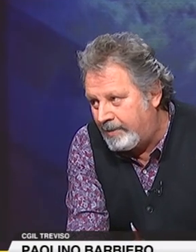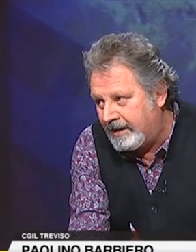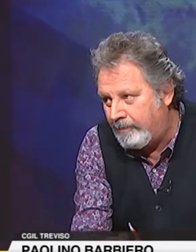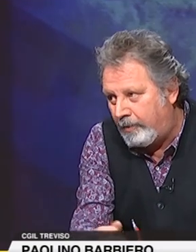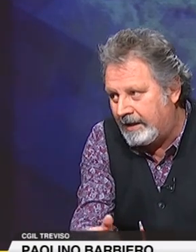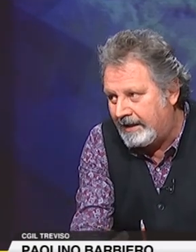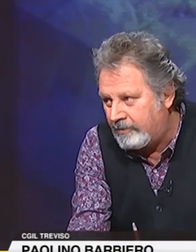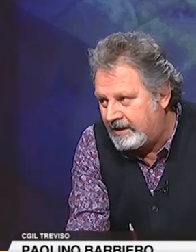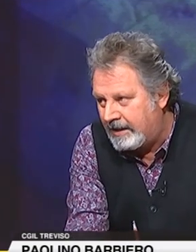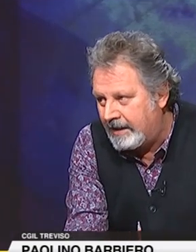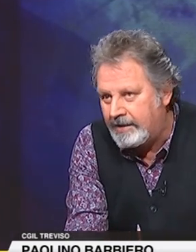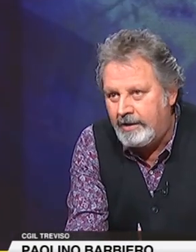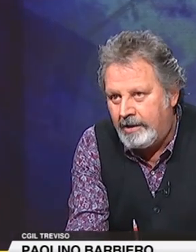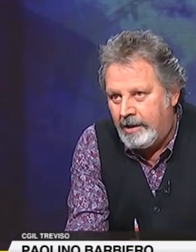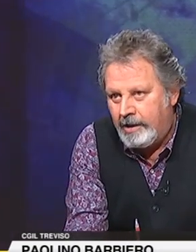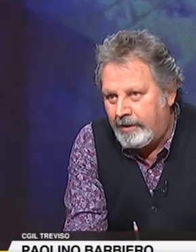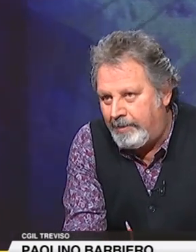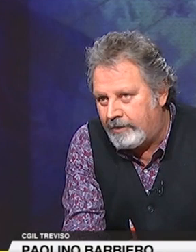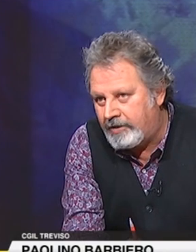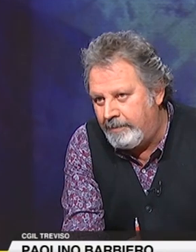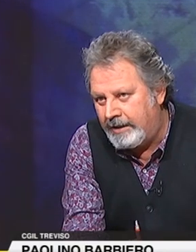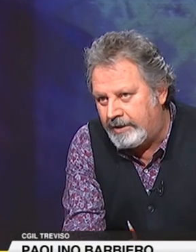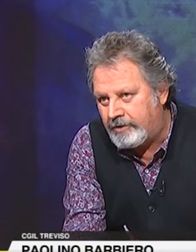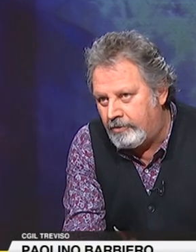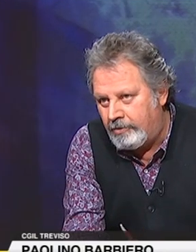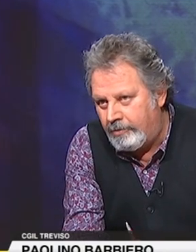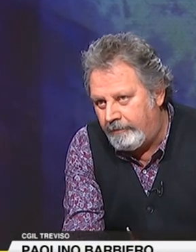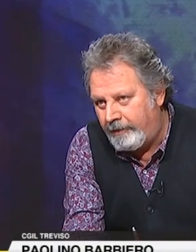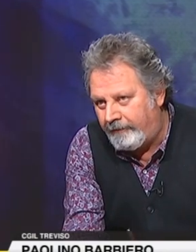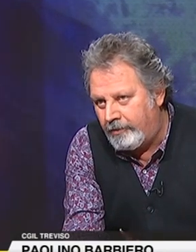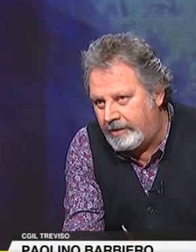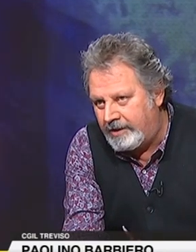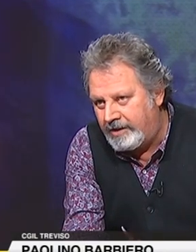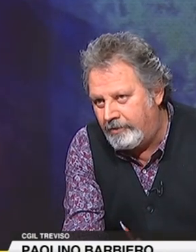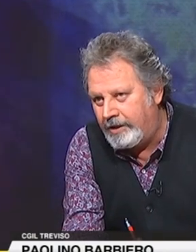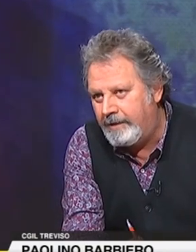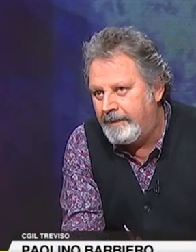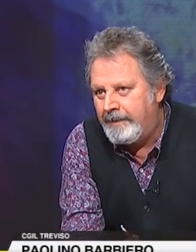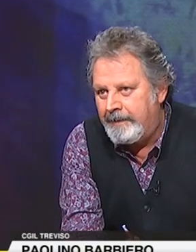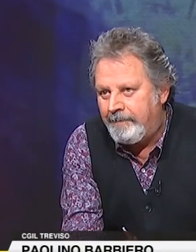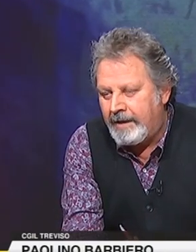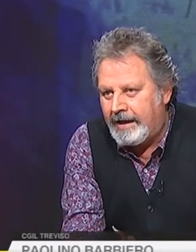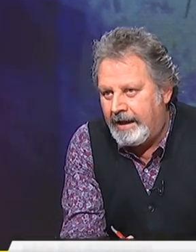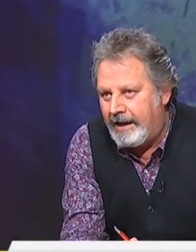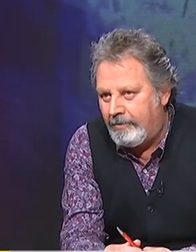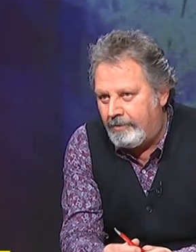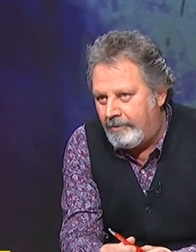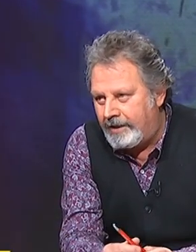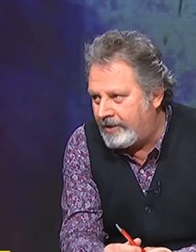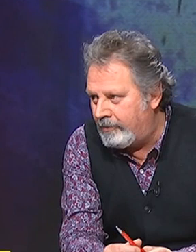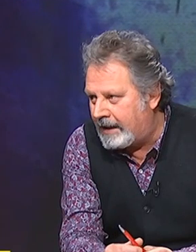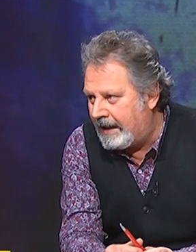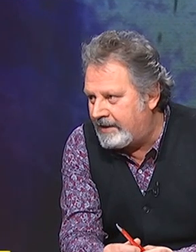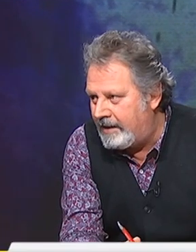diritto a prendere un po' di reddito di cittadinanza. Cioè paradossalmente ci sono fior fior di signori che hanno